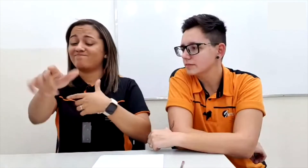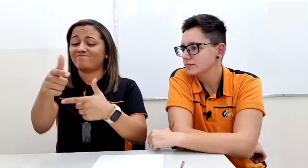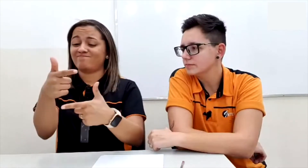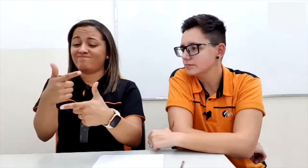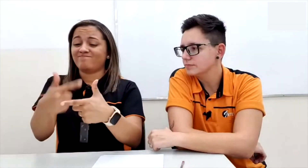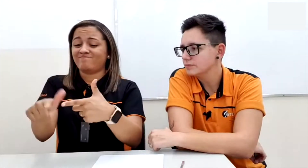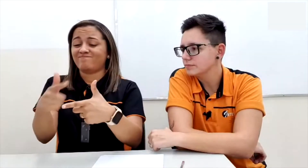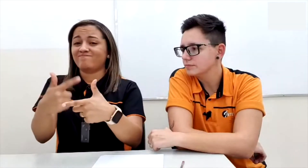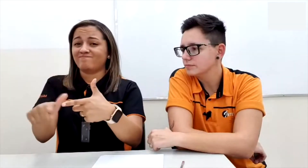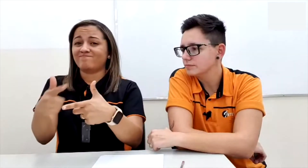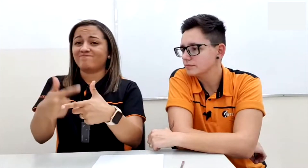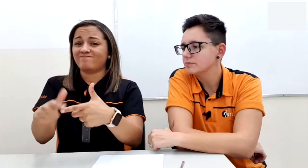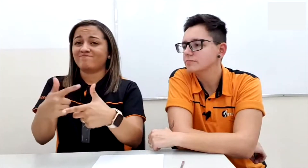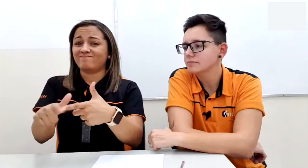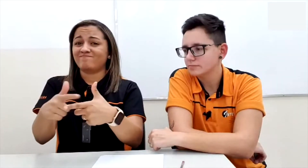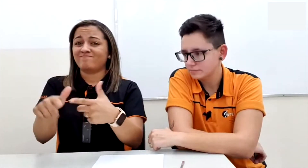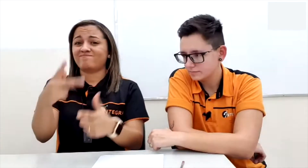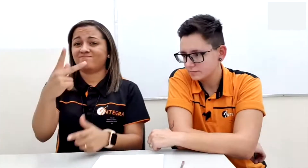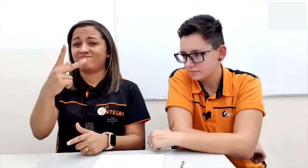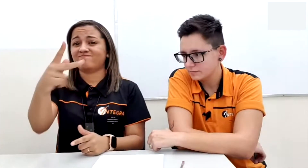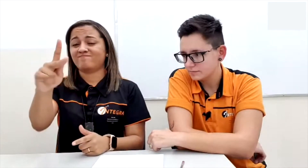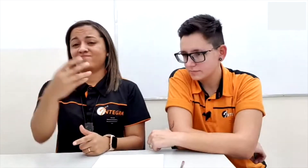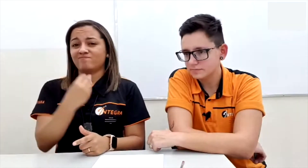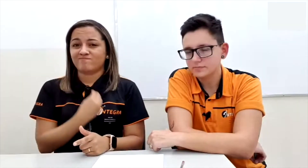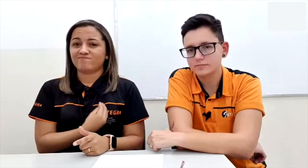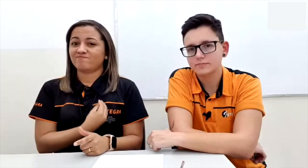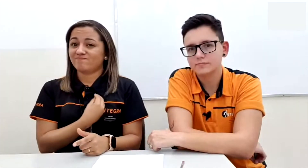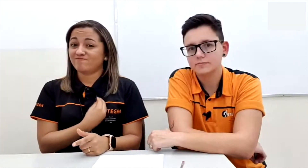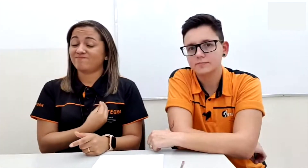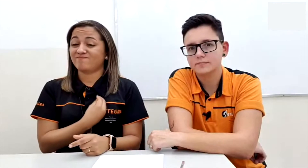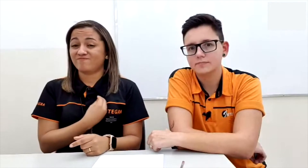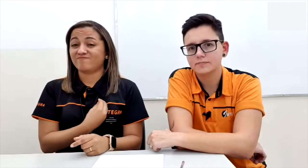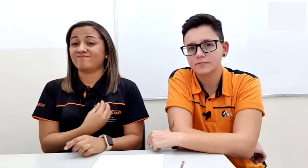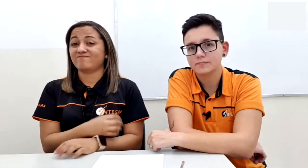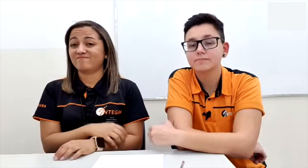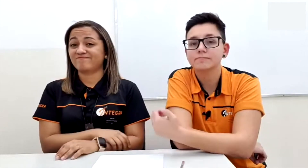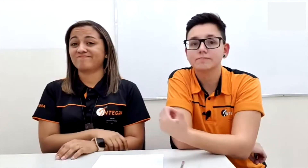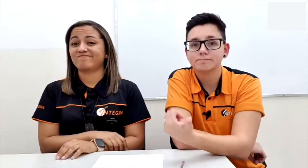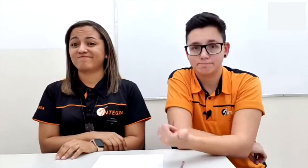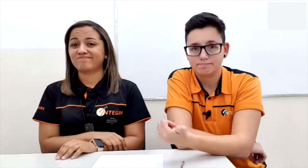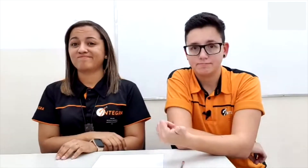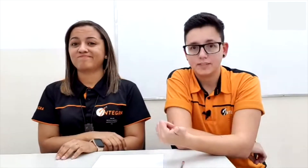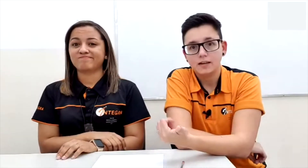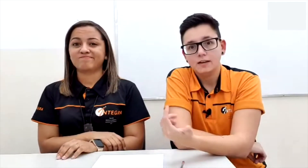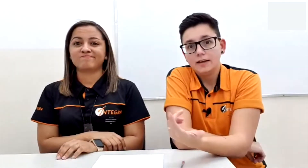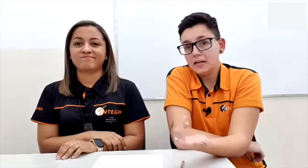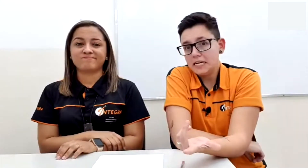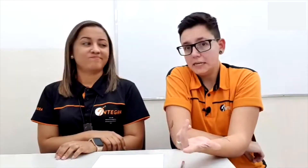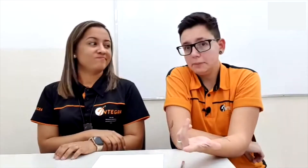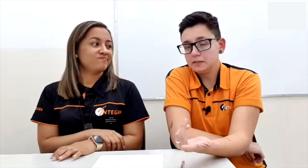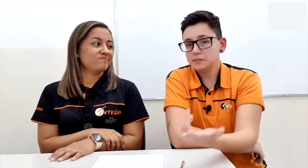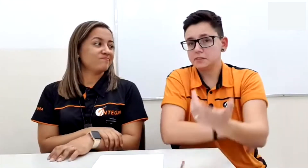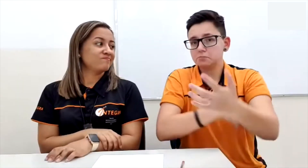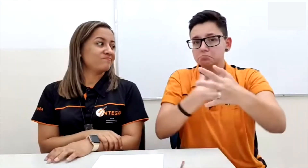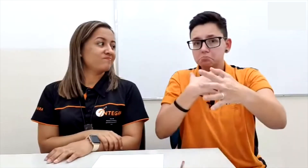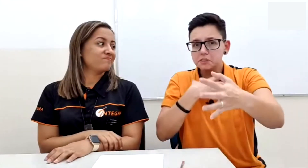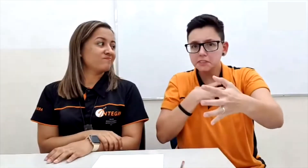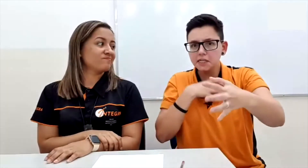Sinto muito pelo problema que está passando. Em Libras,